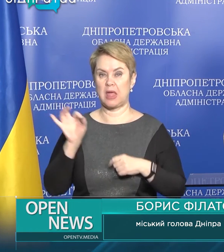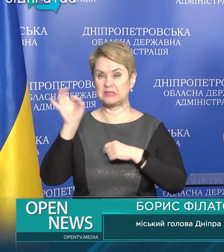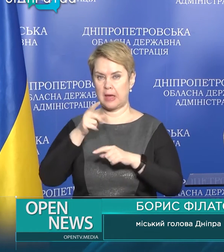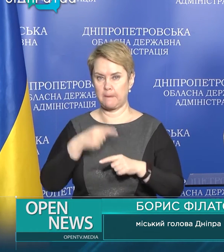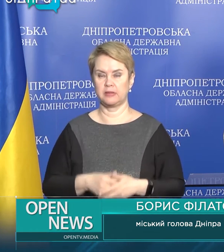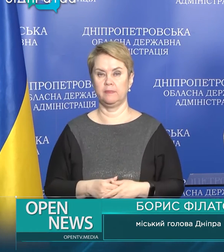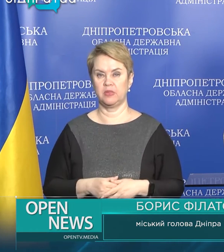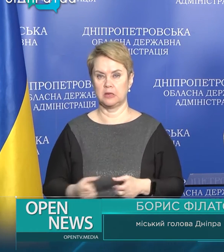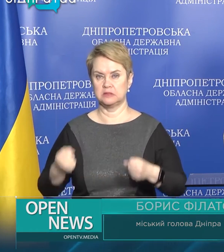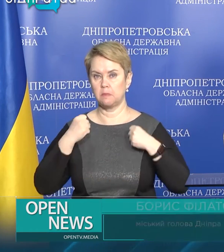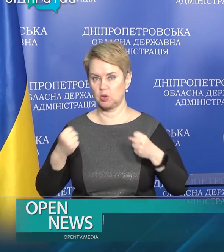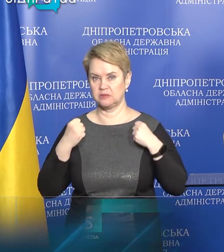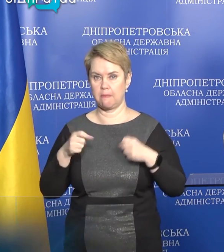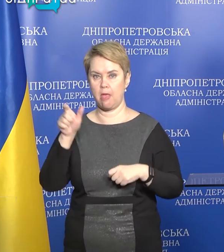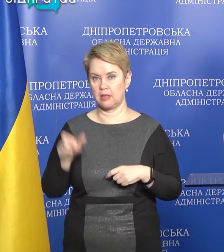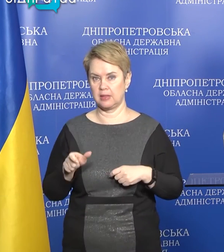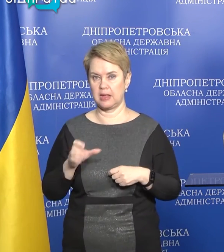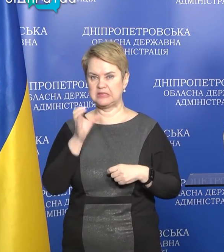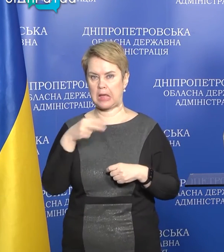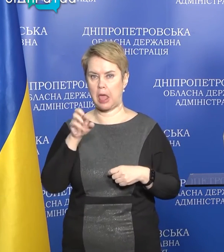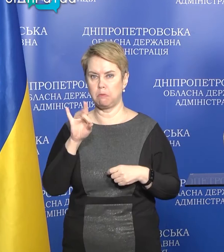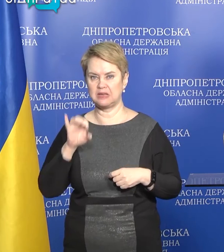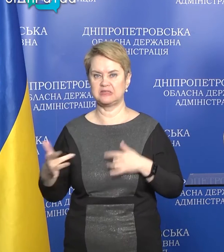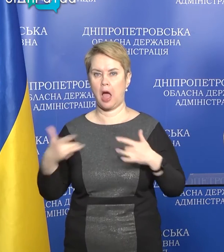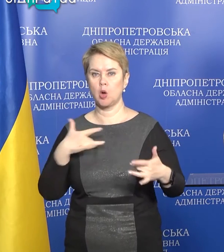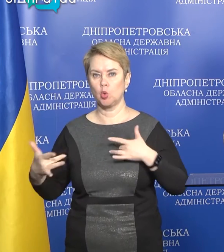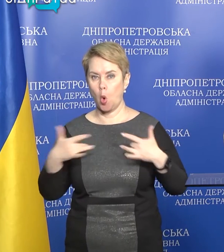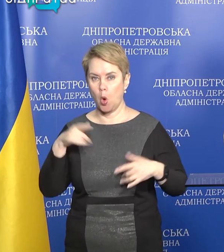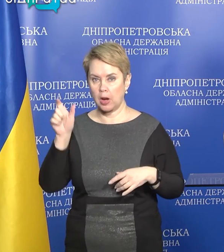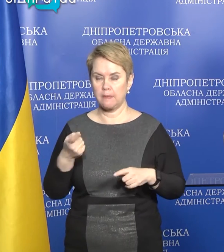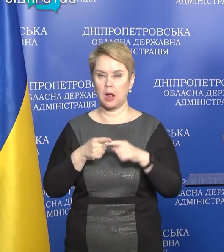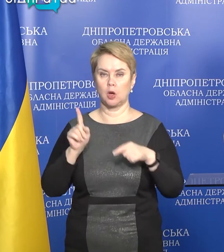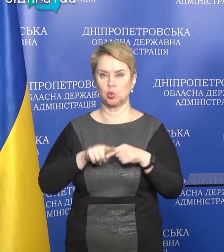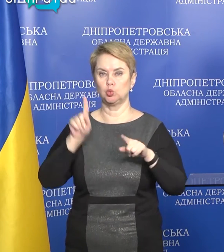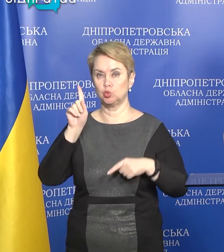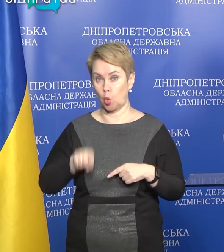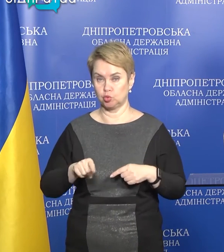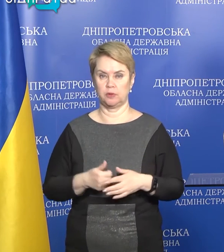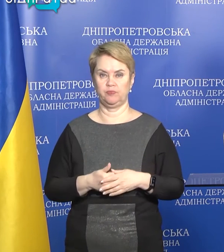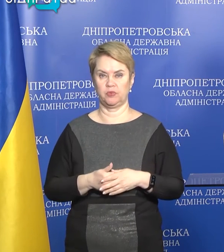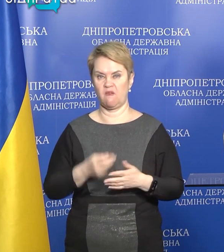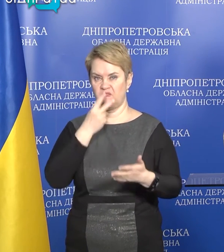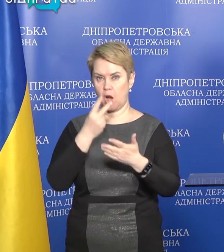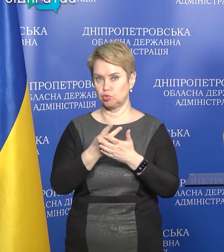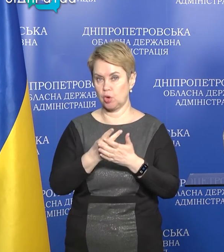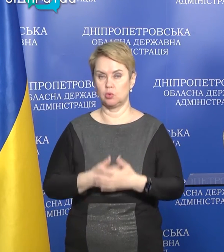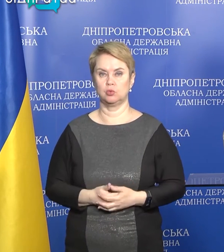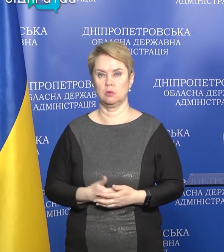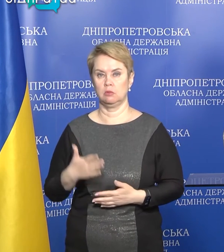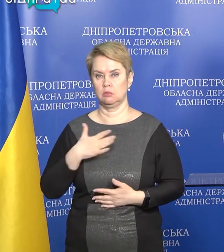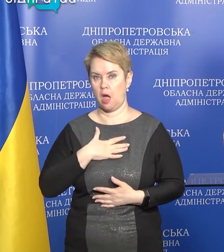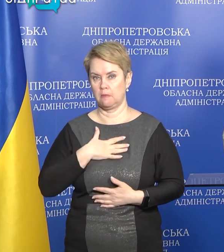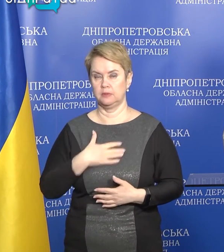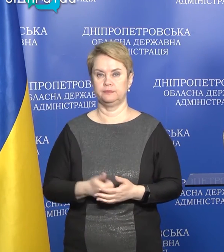Западі, спортсменами, селебритіс, актерами, які теж выражают